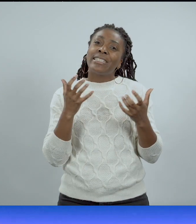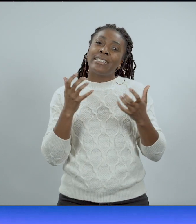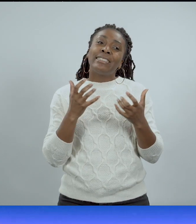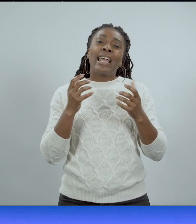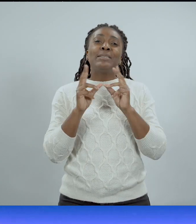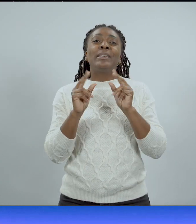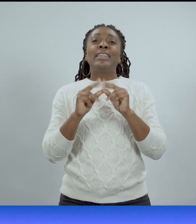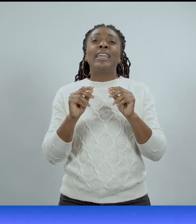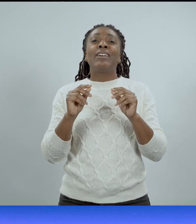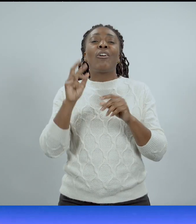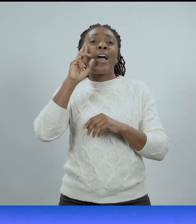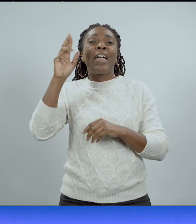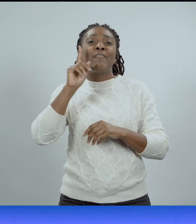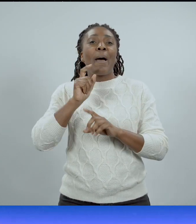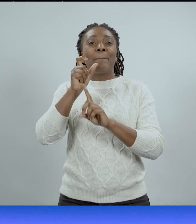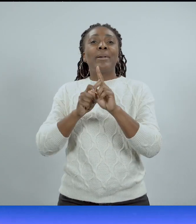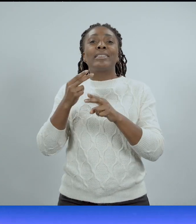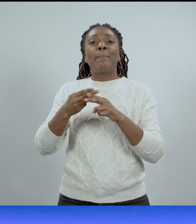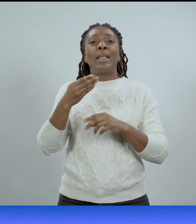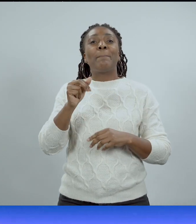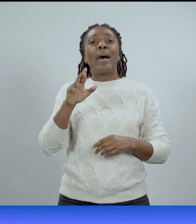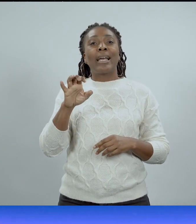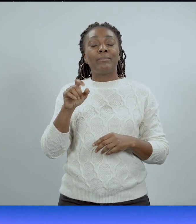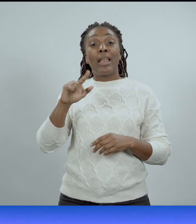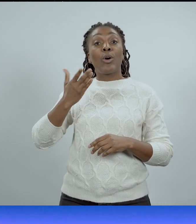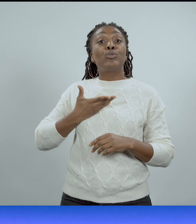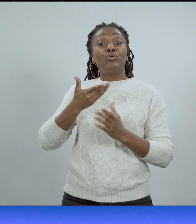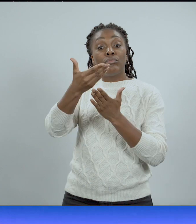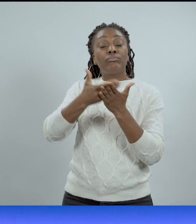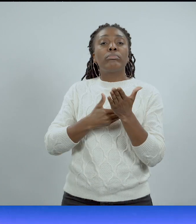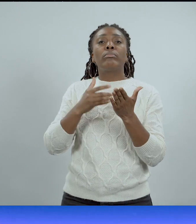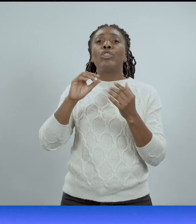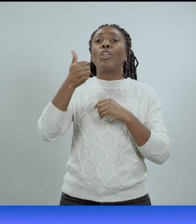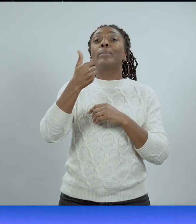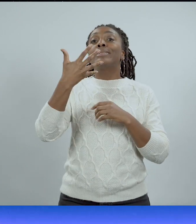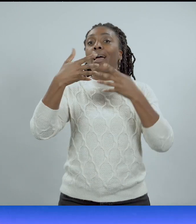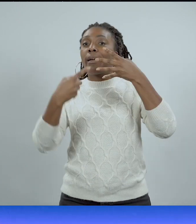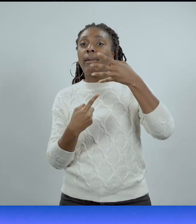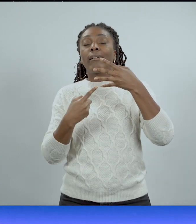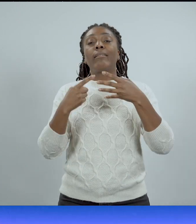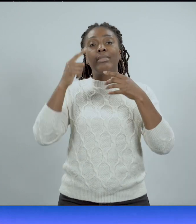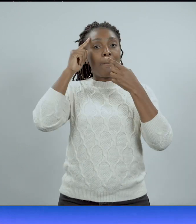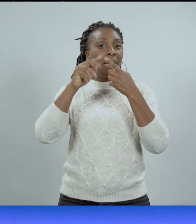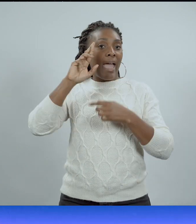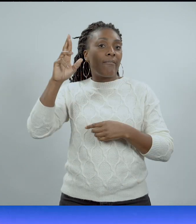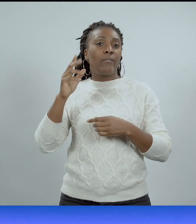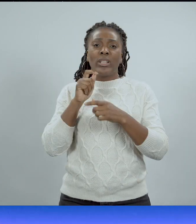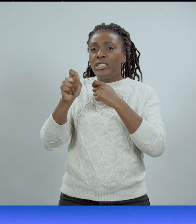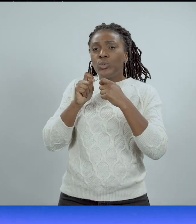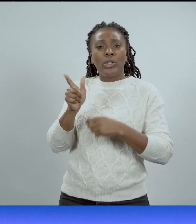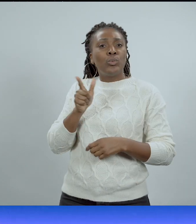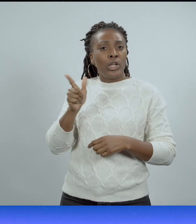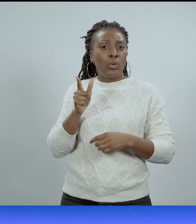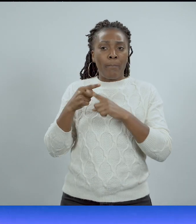J'aimerais voir avec toi le rêve de Marie. Elle a reçu le guide explicatif de Top 5 des rêves. On a échangé ensemble,